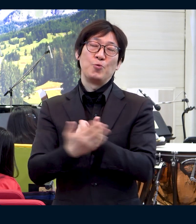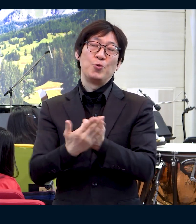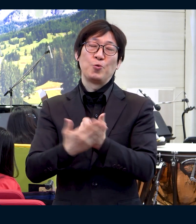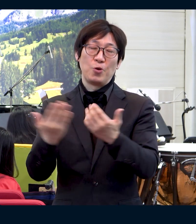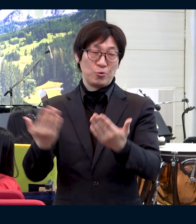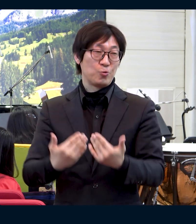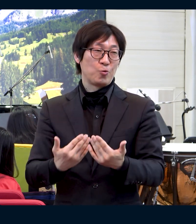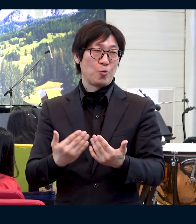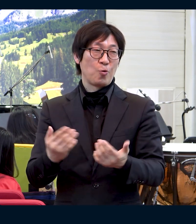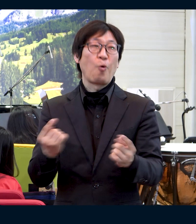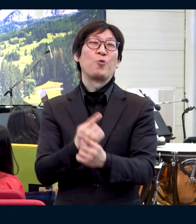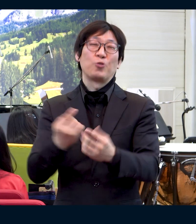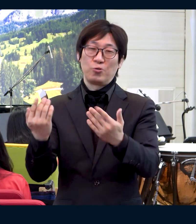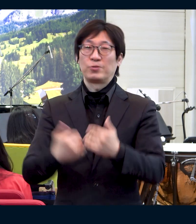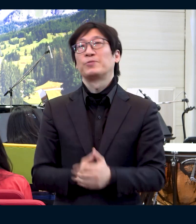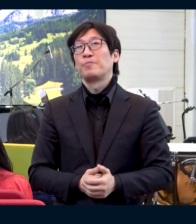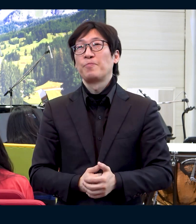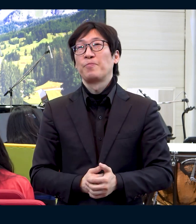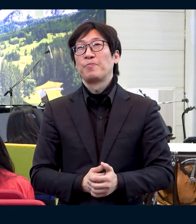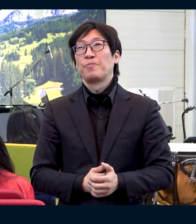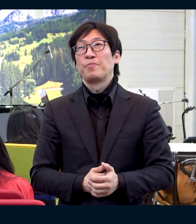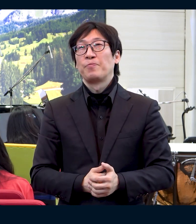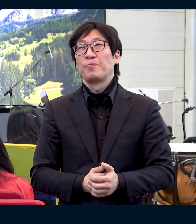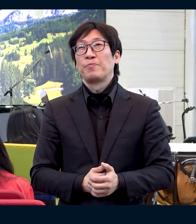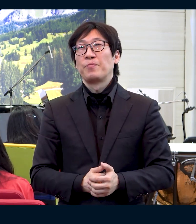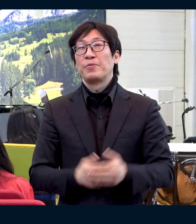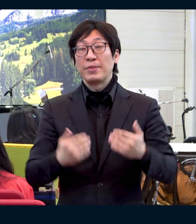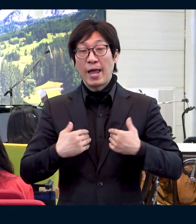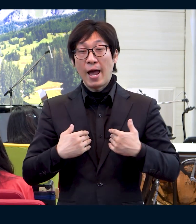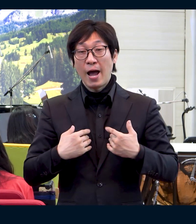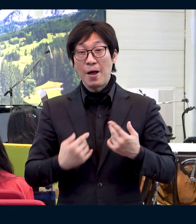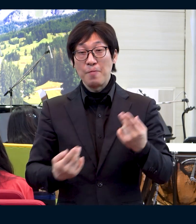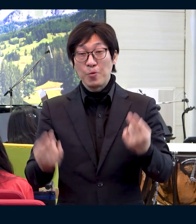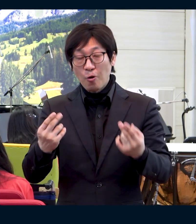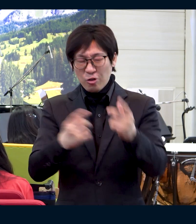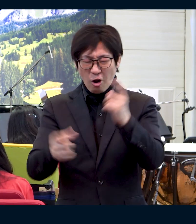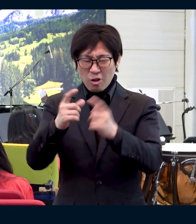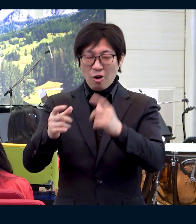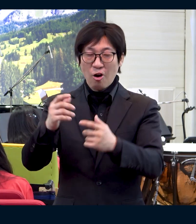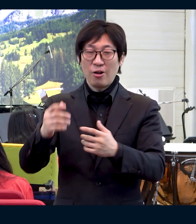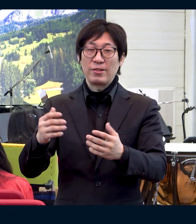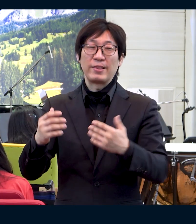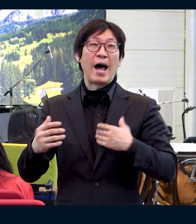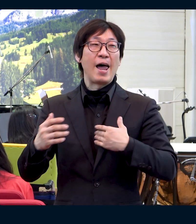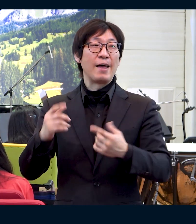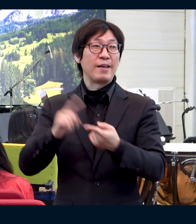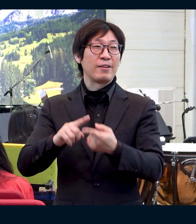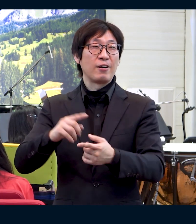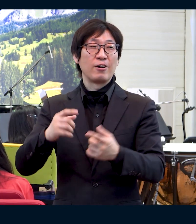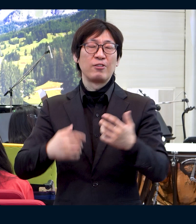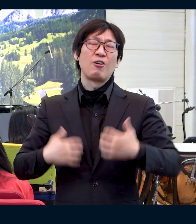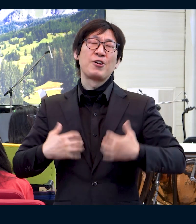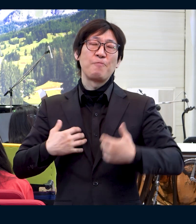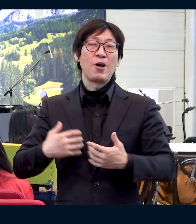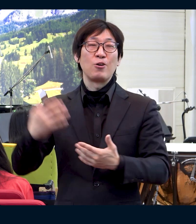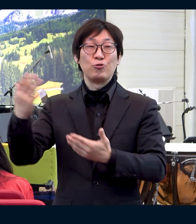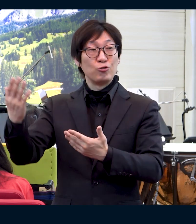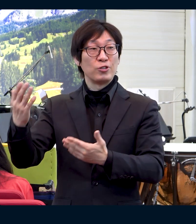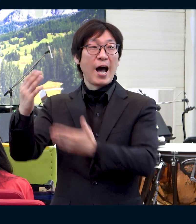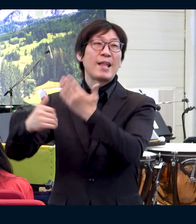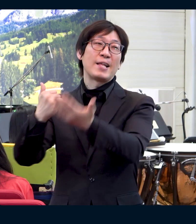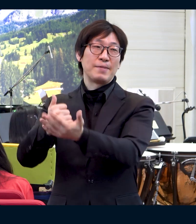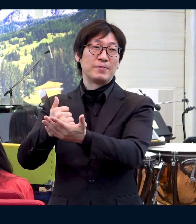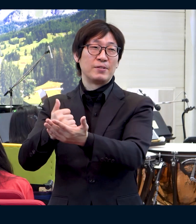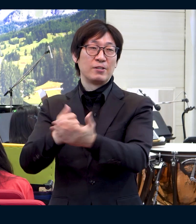경험하게 될 것입니다. 또 나보다 내 기쁨을 더 기뻐하시는 분이 우리의 좋으신 하나님이심을 더